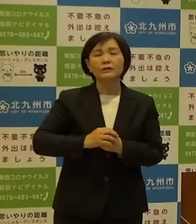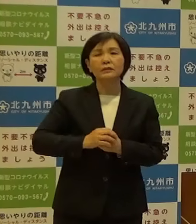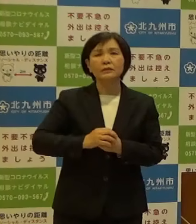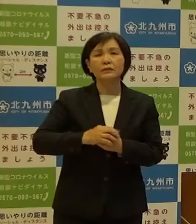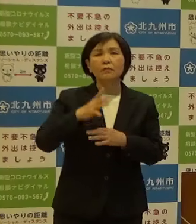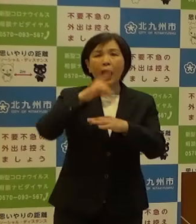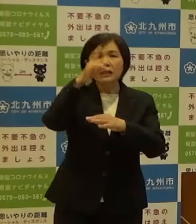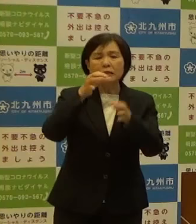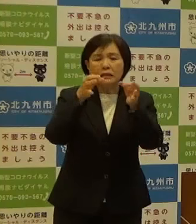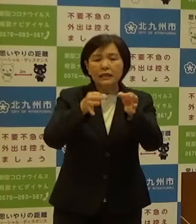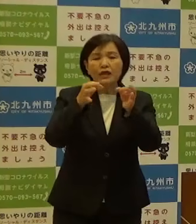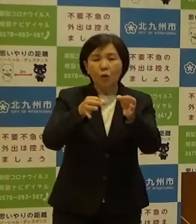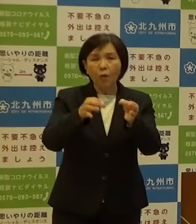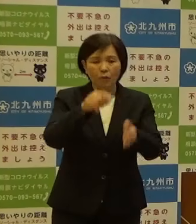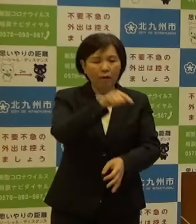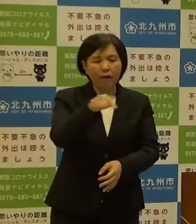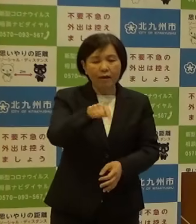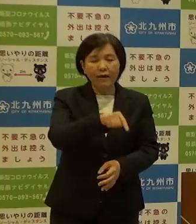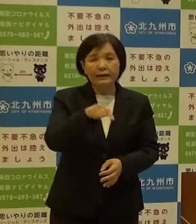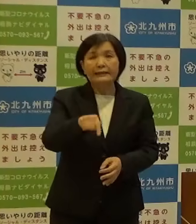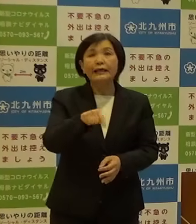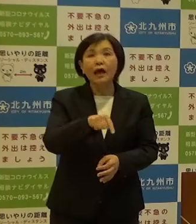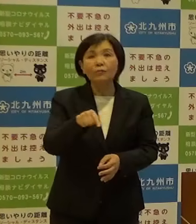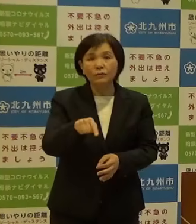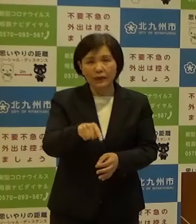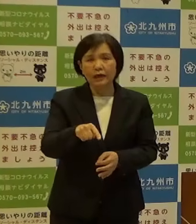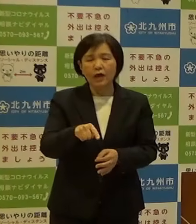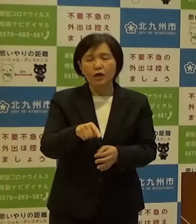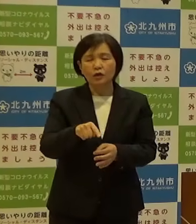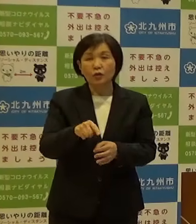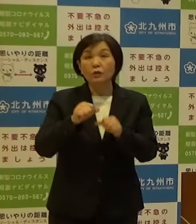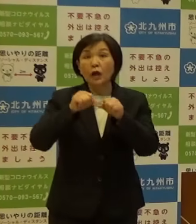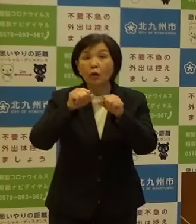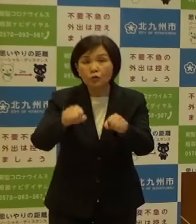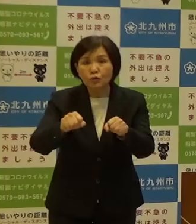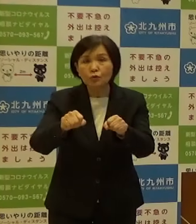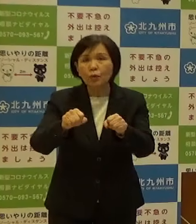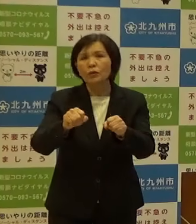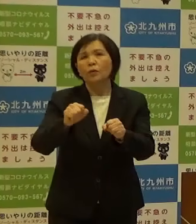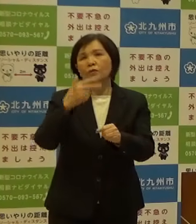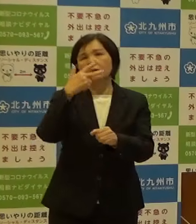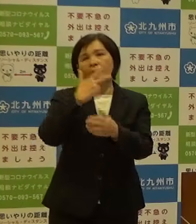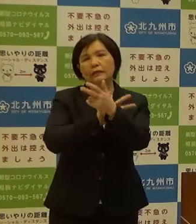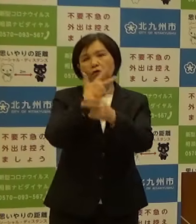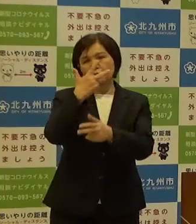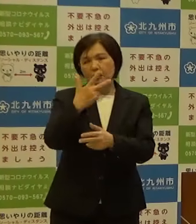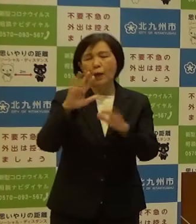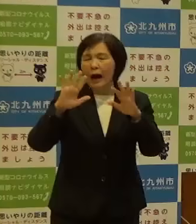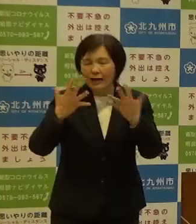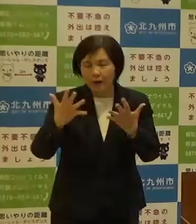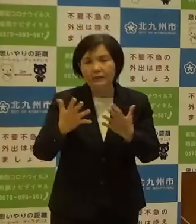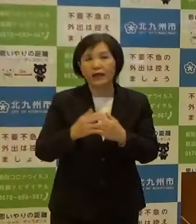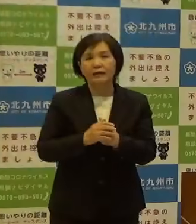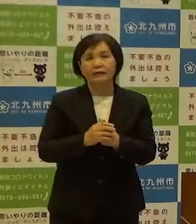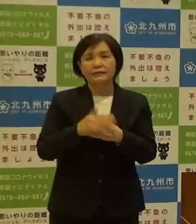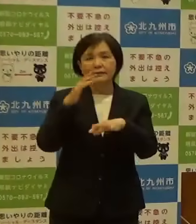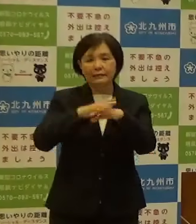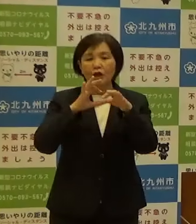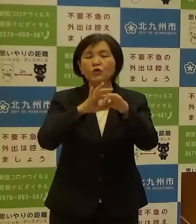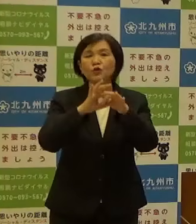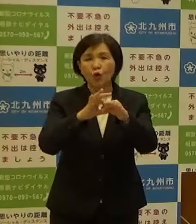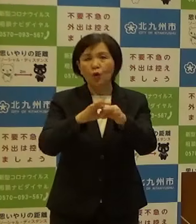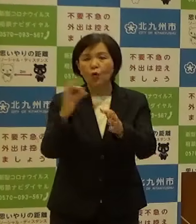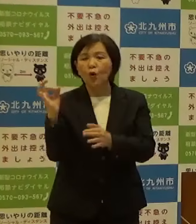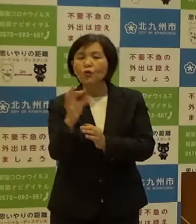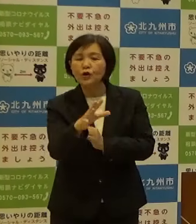行で ATM の操作をお願いするということは、市は絶対にありません。手数料の振り込みをお願い